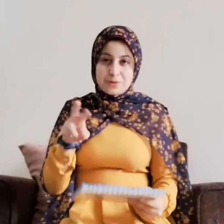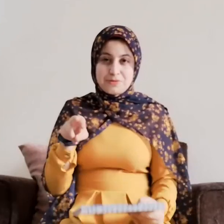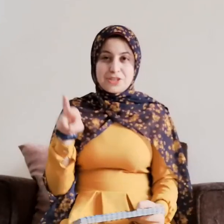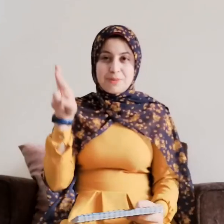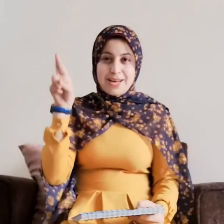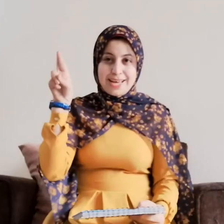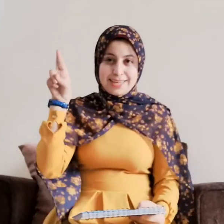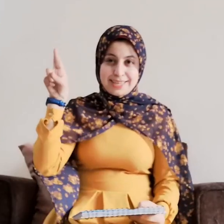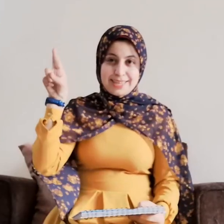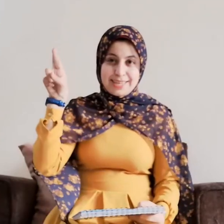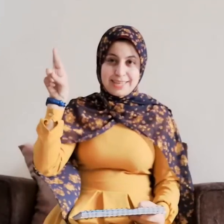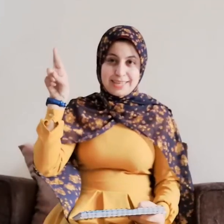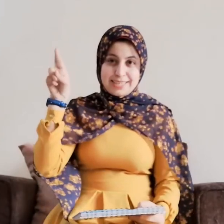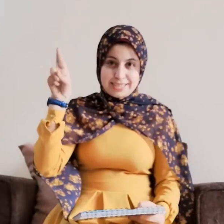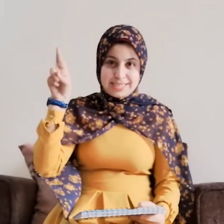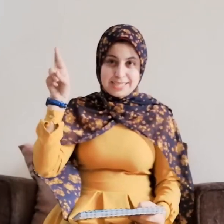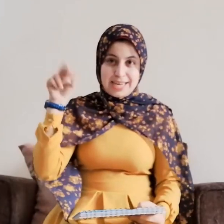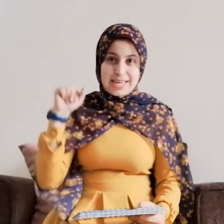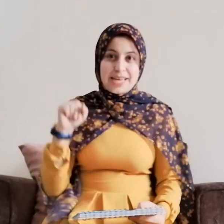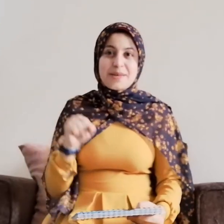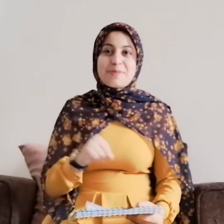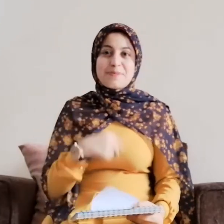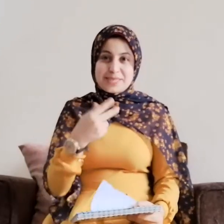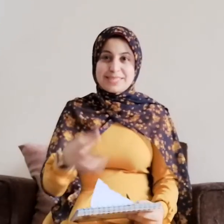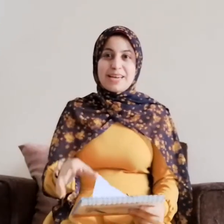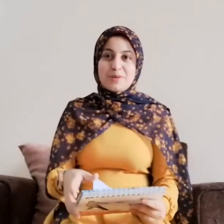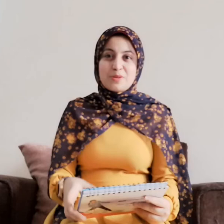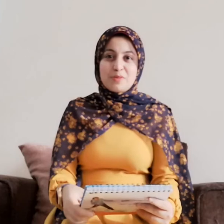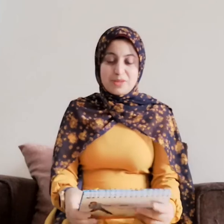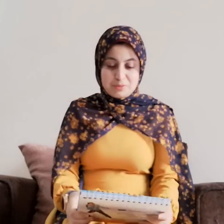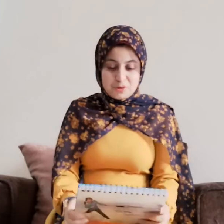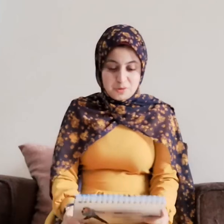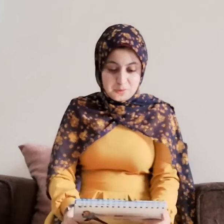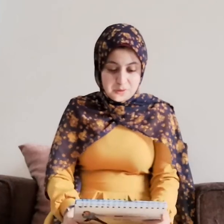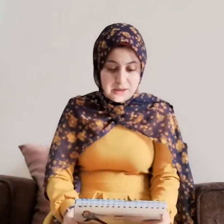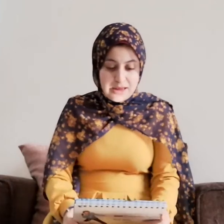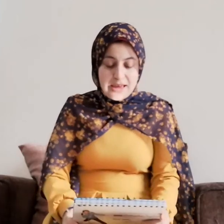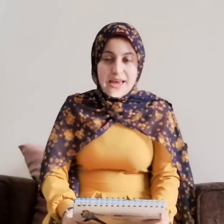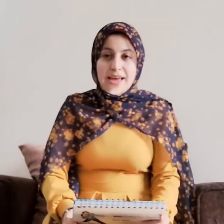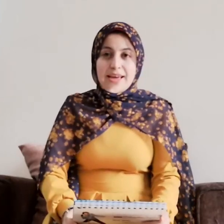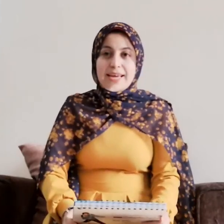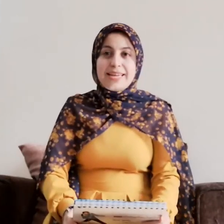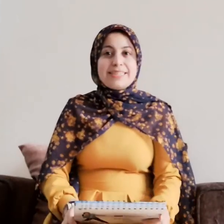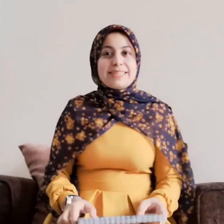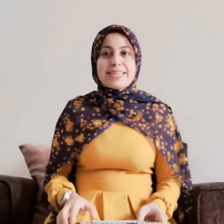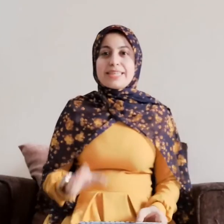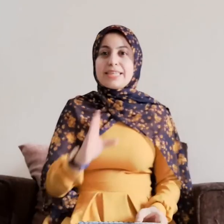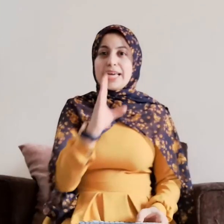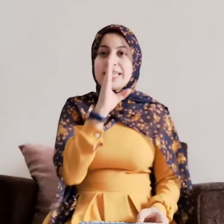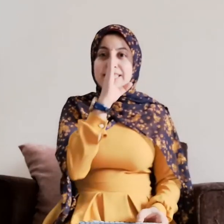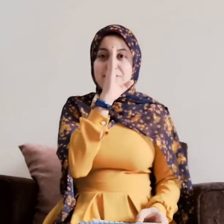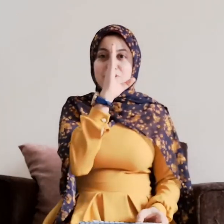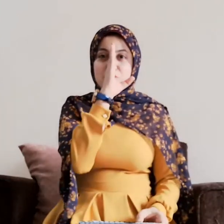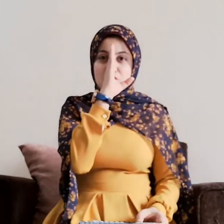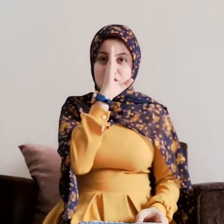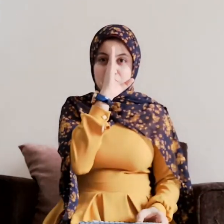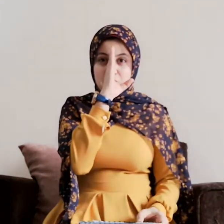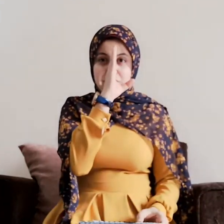وبرضه في شبهها كده، كنيسة، بس دي هناخدها قدام ان شاء الله. الاثنين، الاثنين في نص الاسبوع.